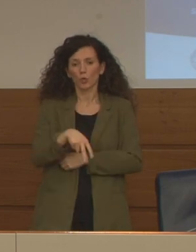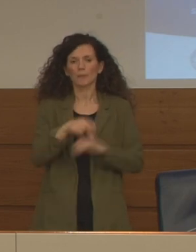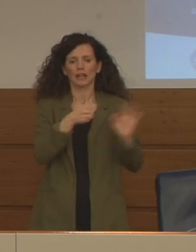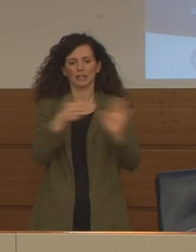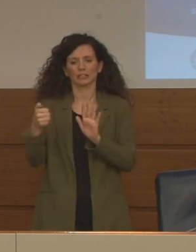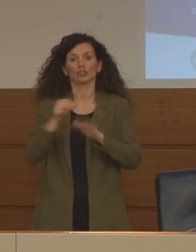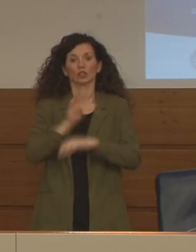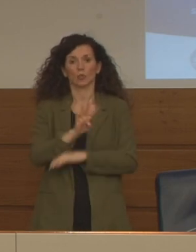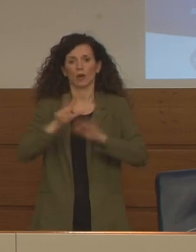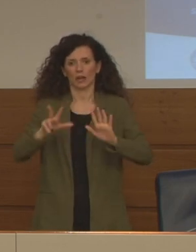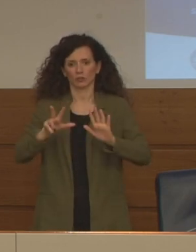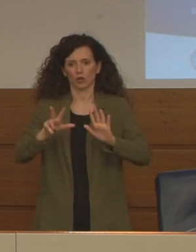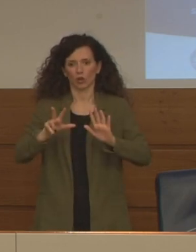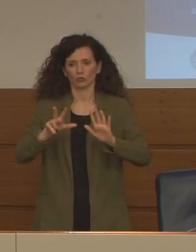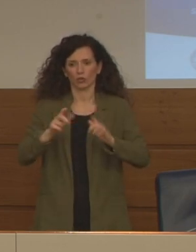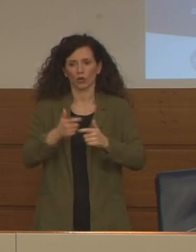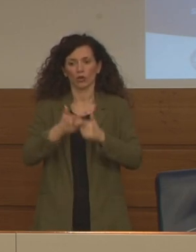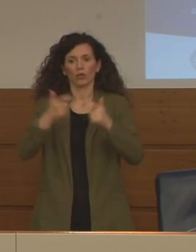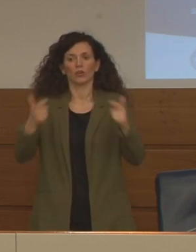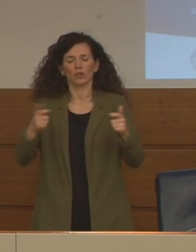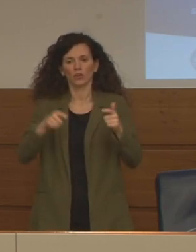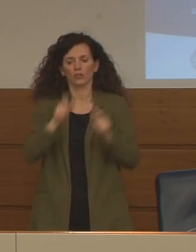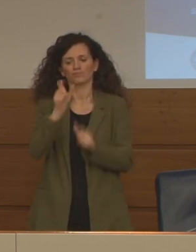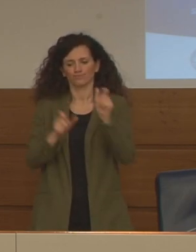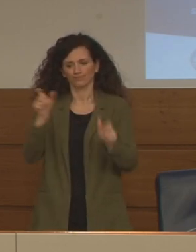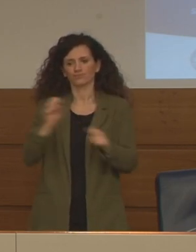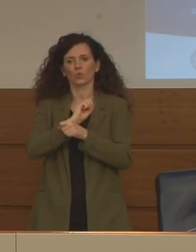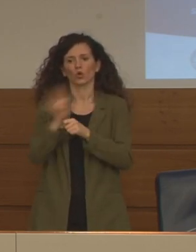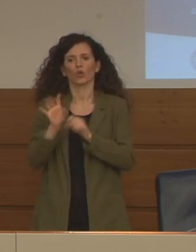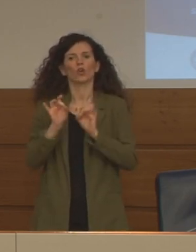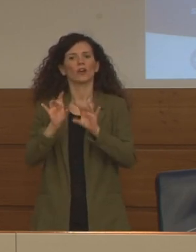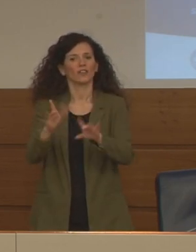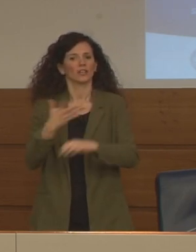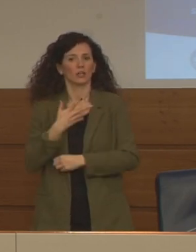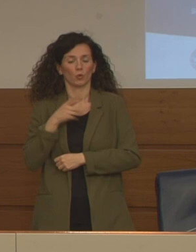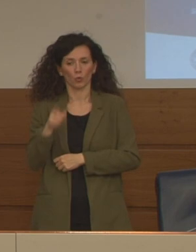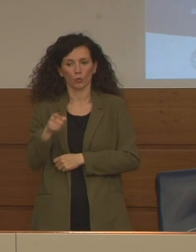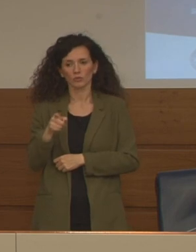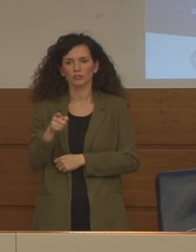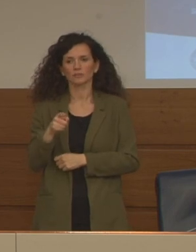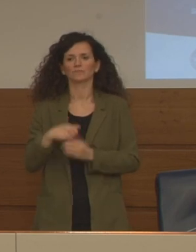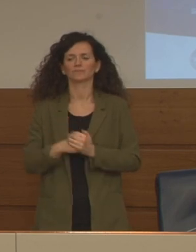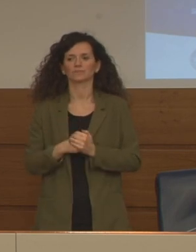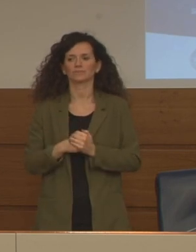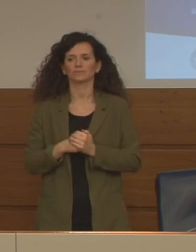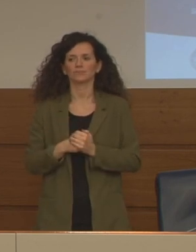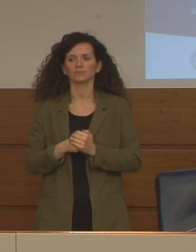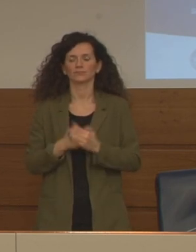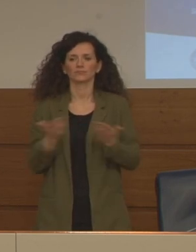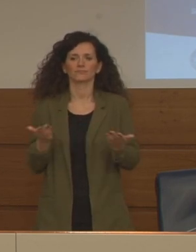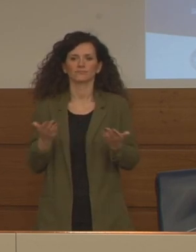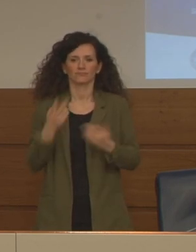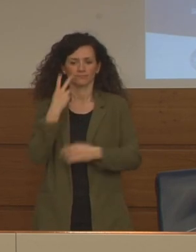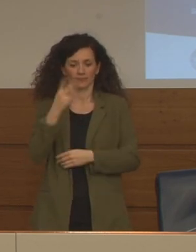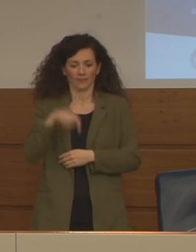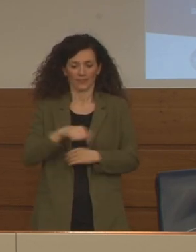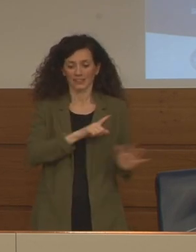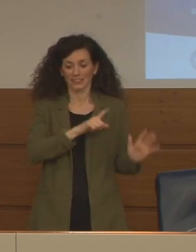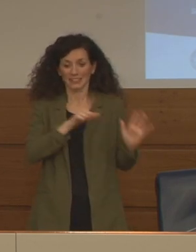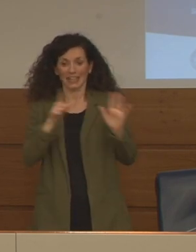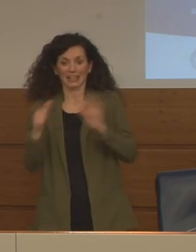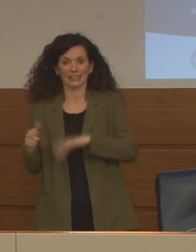2.648 l'incremento delle persone attualmente positive quindi come vedete nel corso anche di questa settimana abbiamo